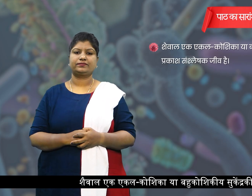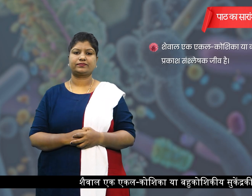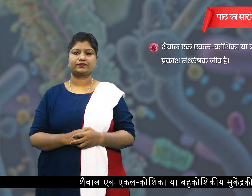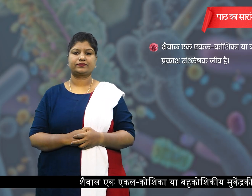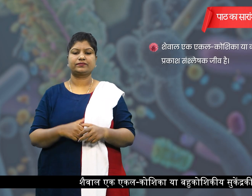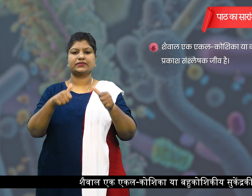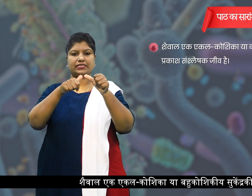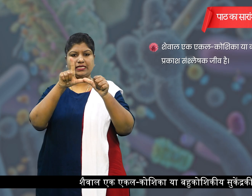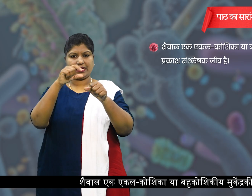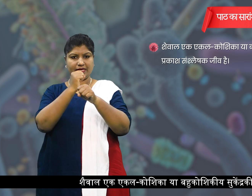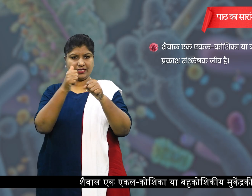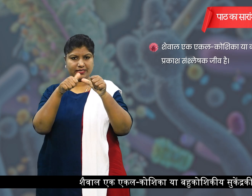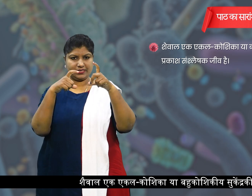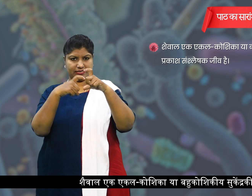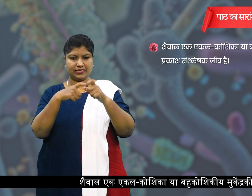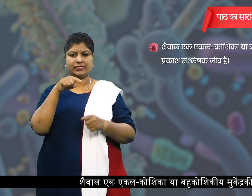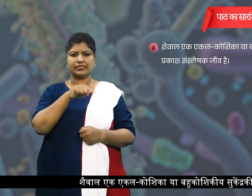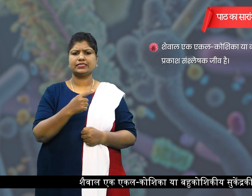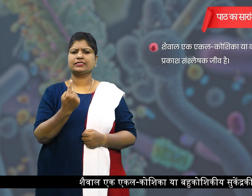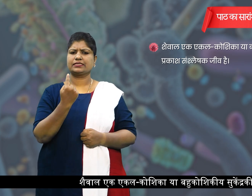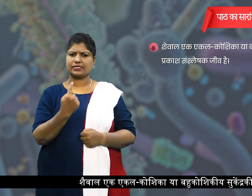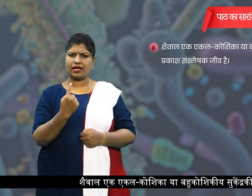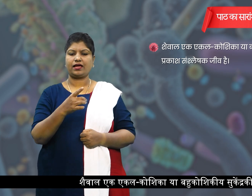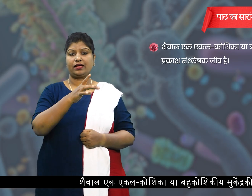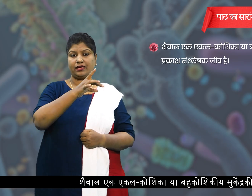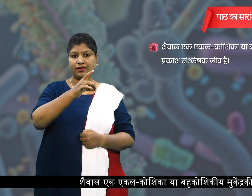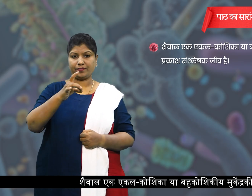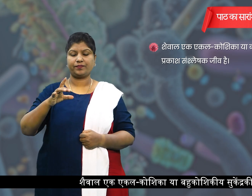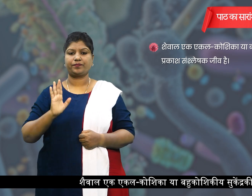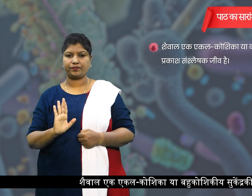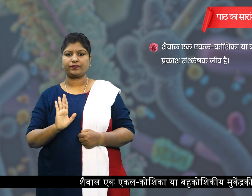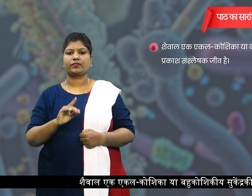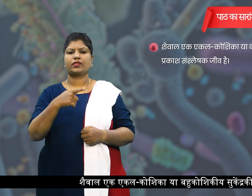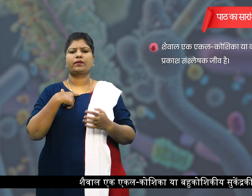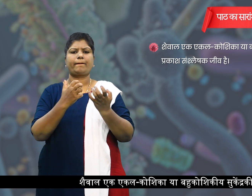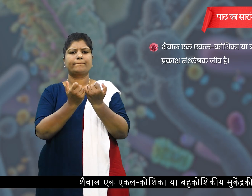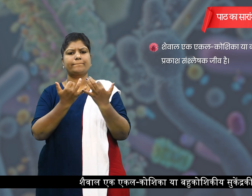शैवाल एक एकल कोशिका या बहुकोशिकीय सुकेंद्रकी